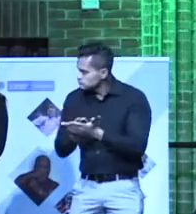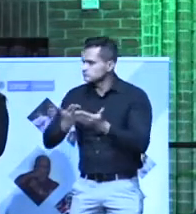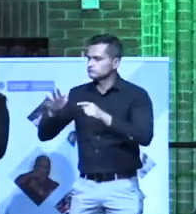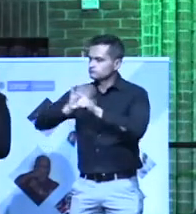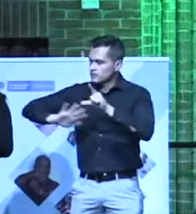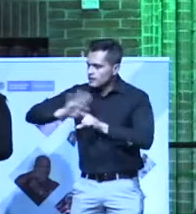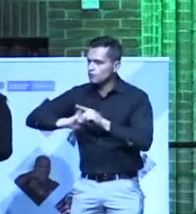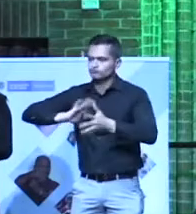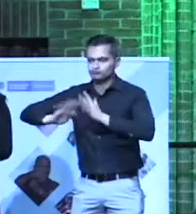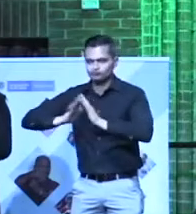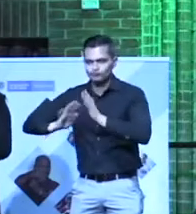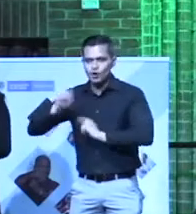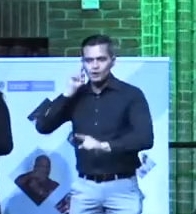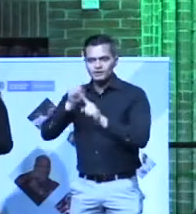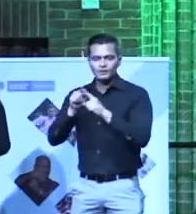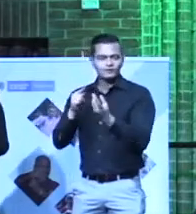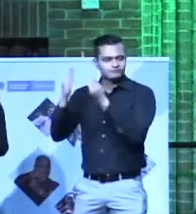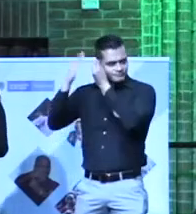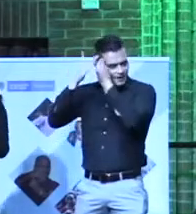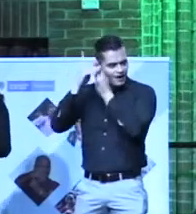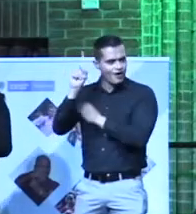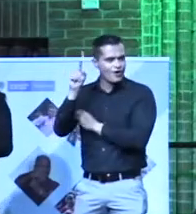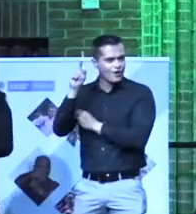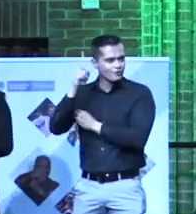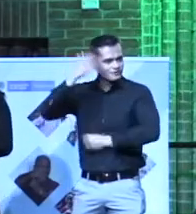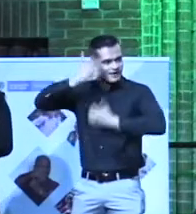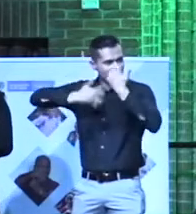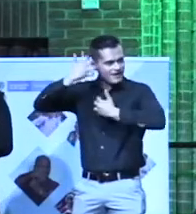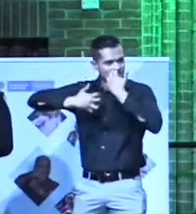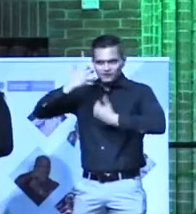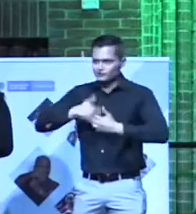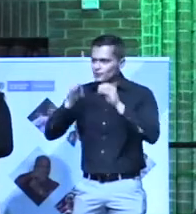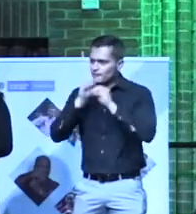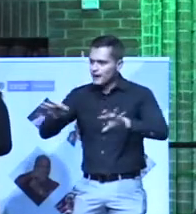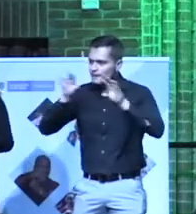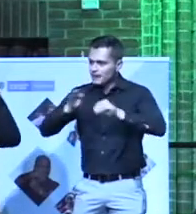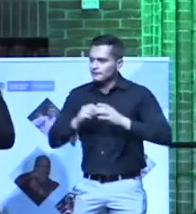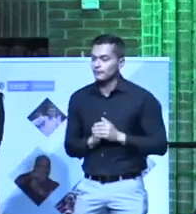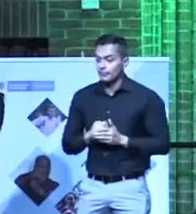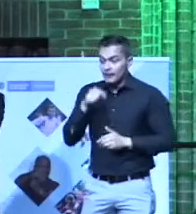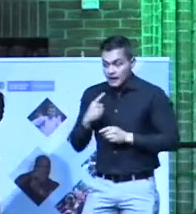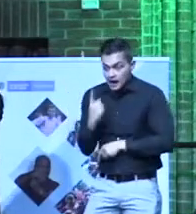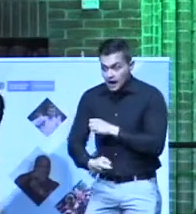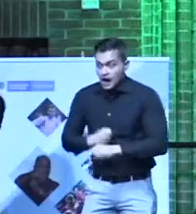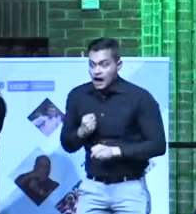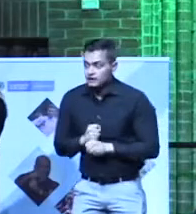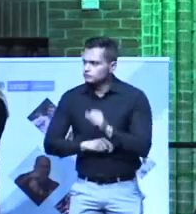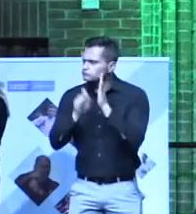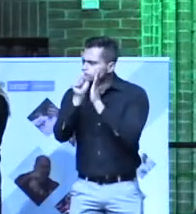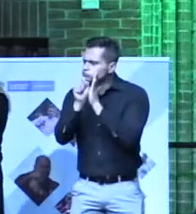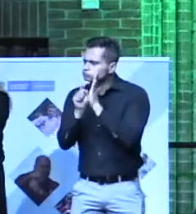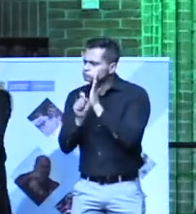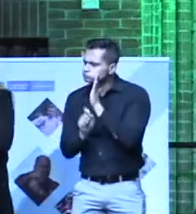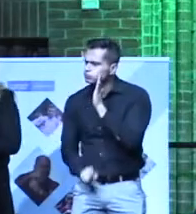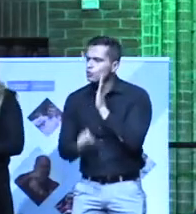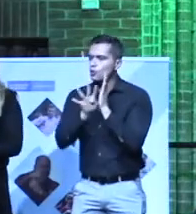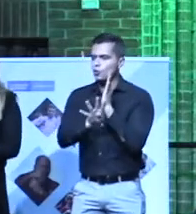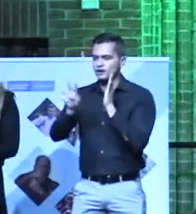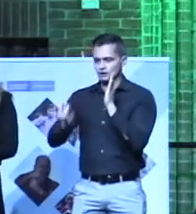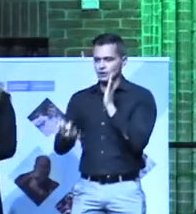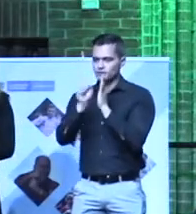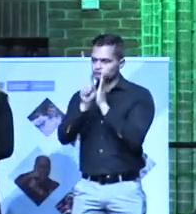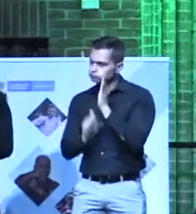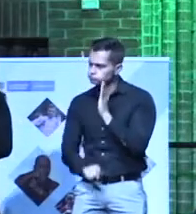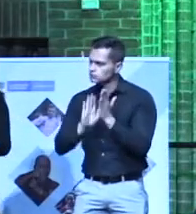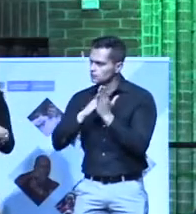pruebas Saber 11. Este año interpretamos 49 ítems, es decir, vamos ajustando la batería de preguntas